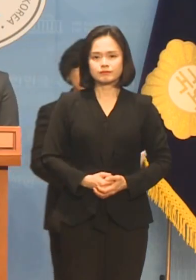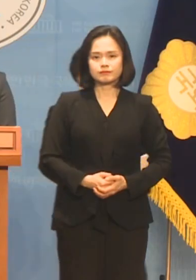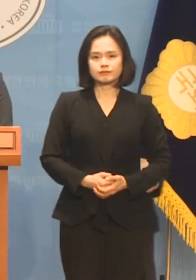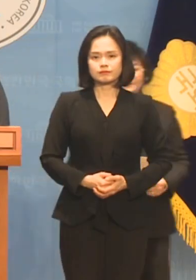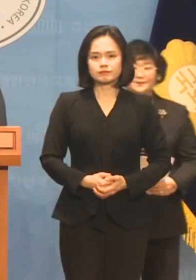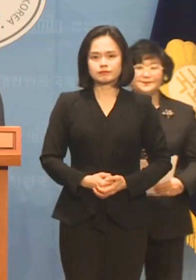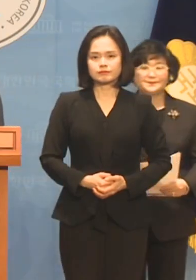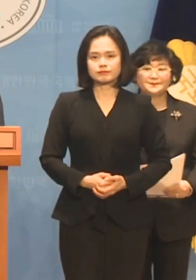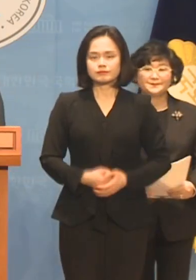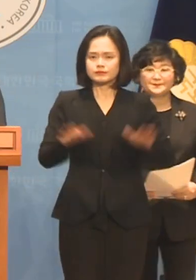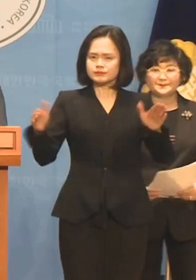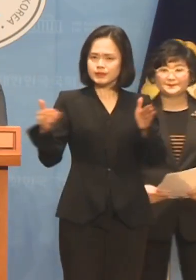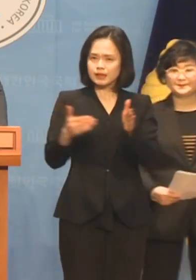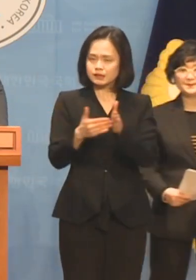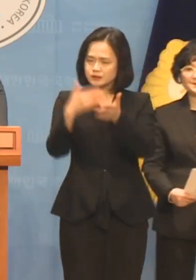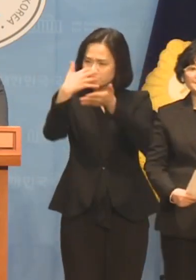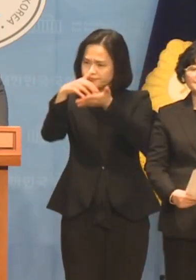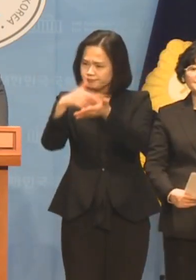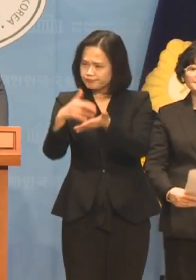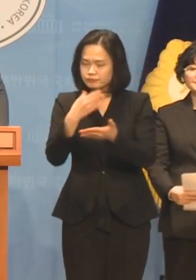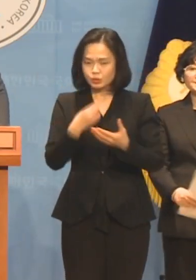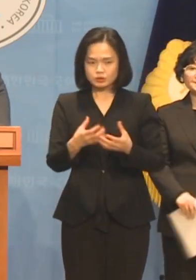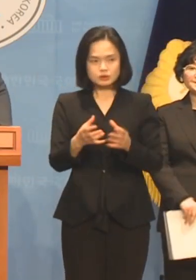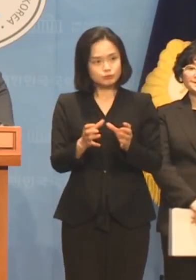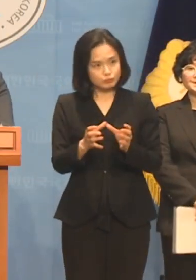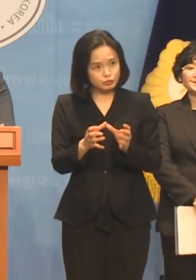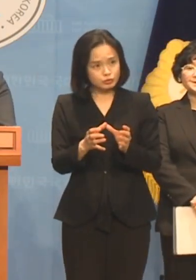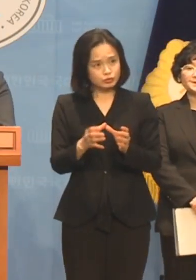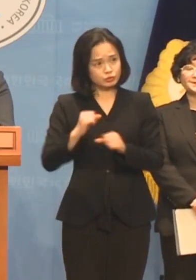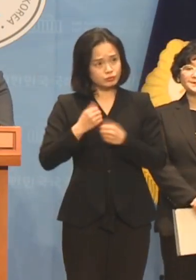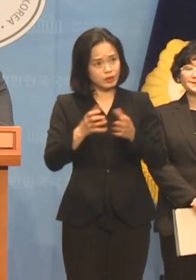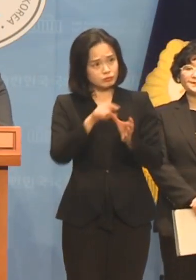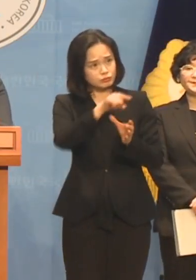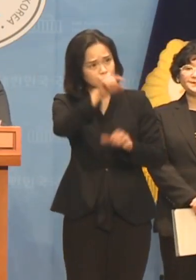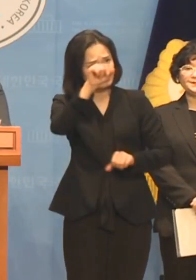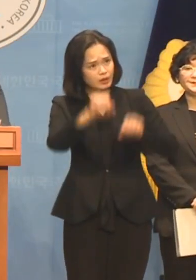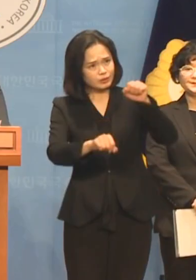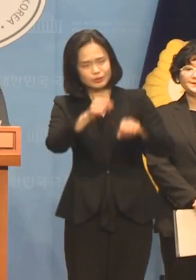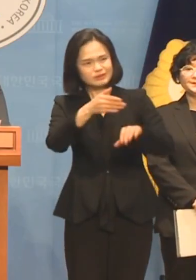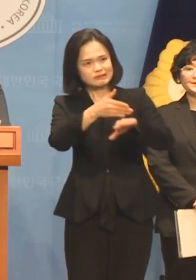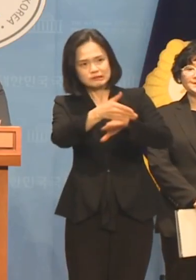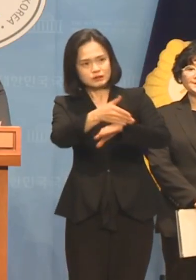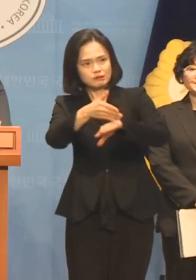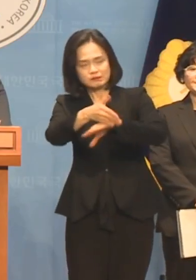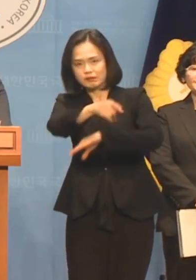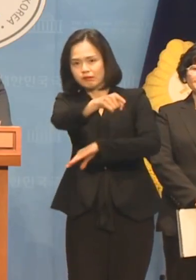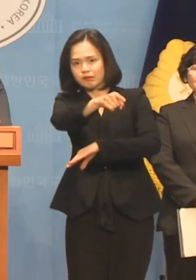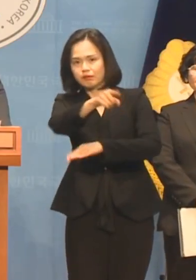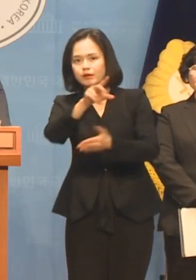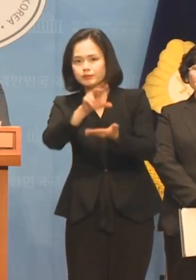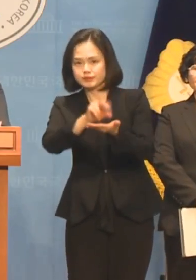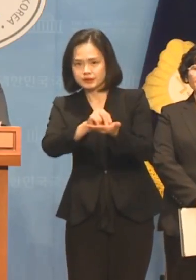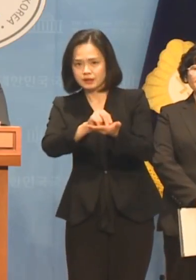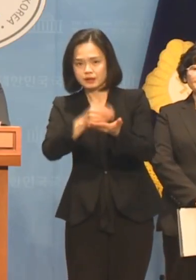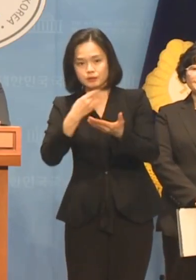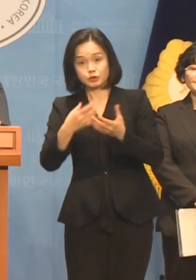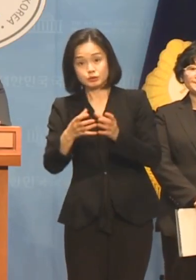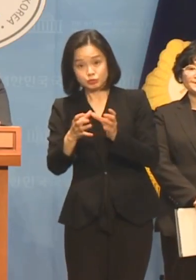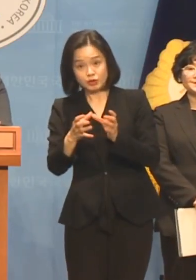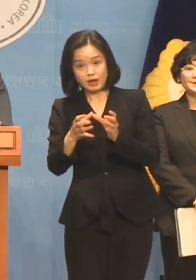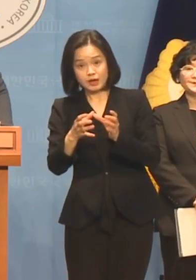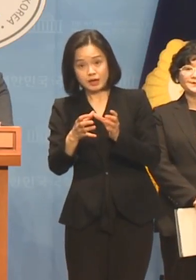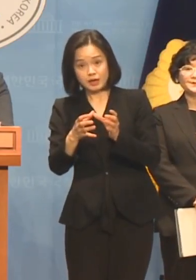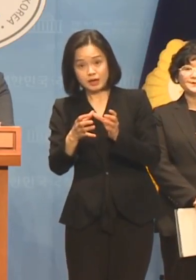현재까지 파악되고 있는 보건복지부와 국방부의 대책은 모두 미흡합니다. 국민 정신건강을 책임지고 있는 보건복지부와 이번